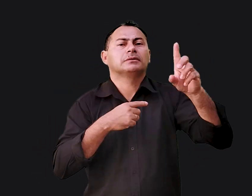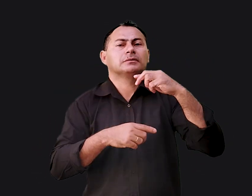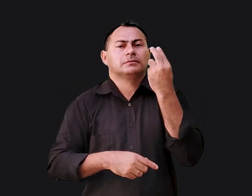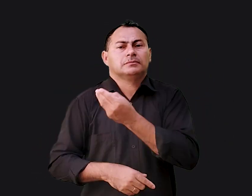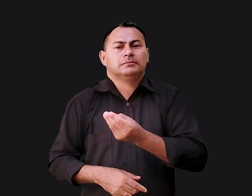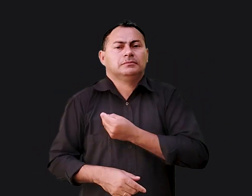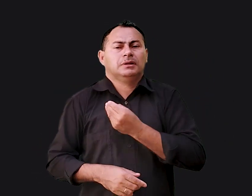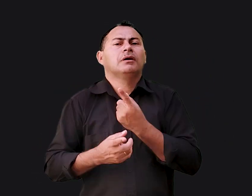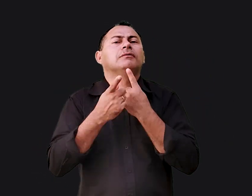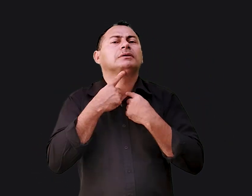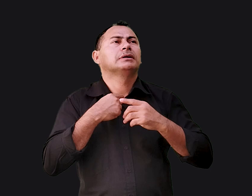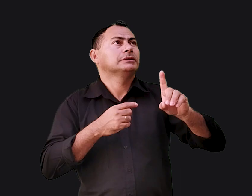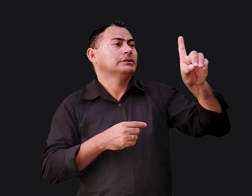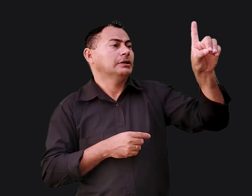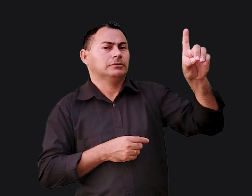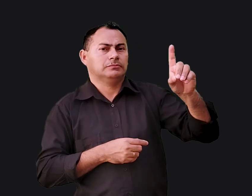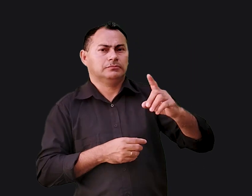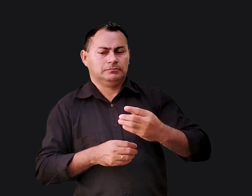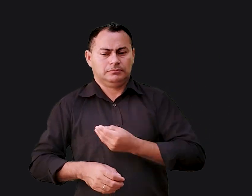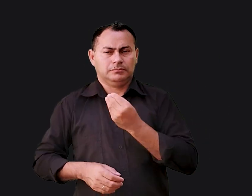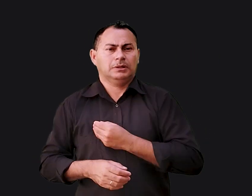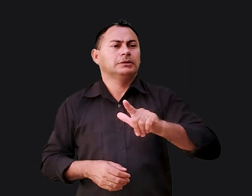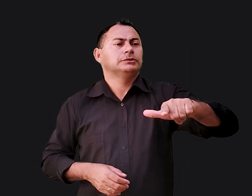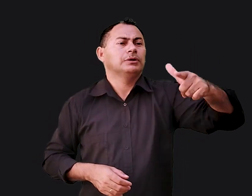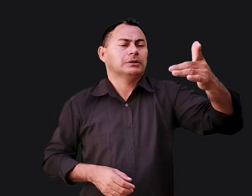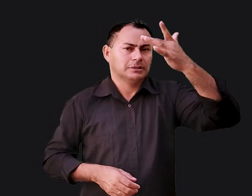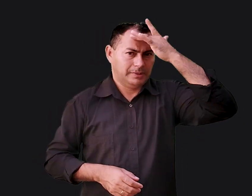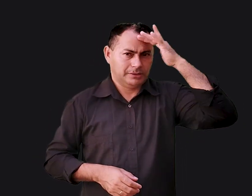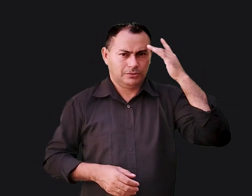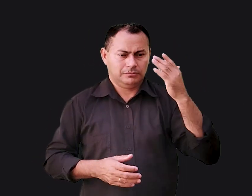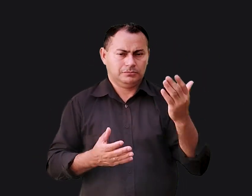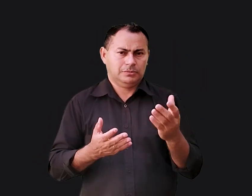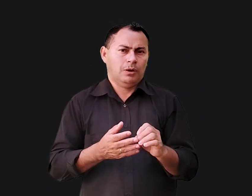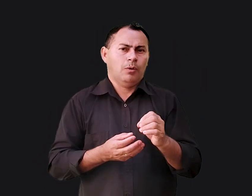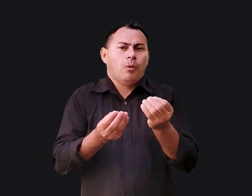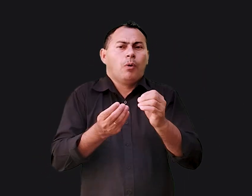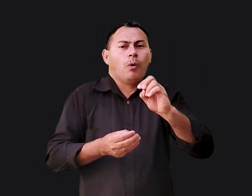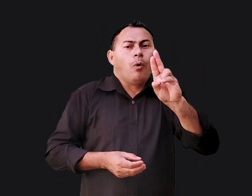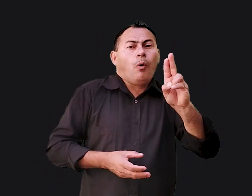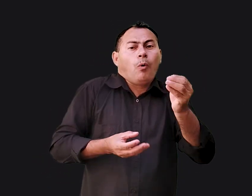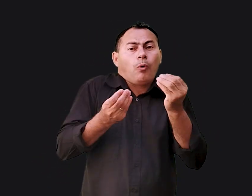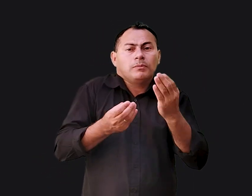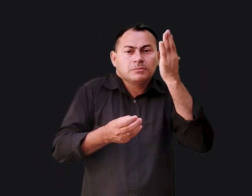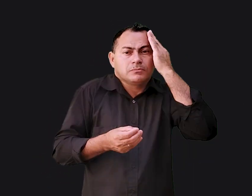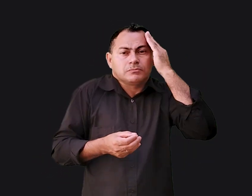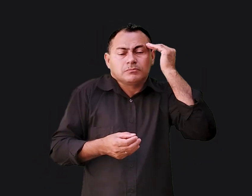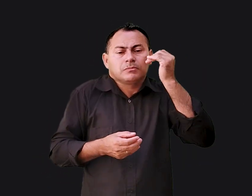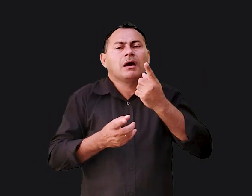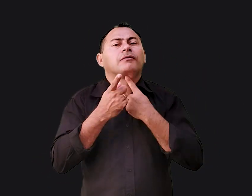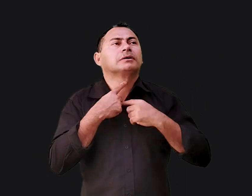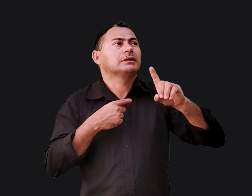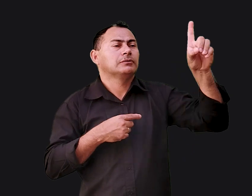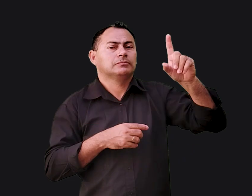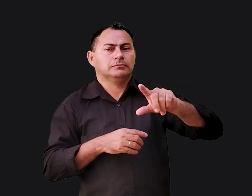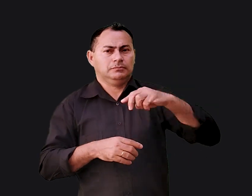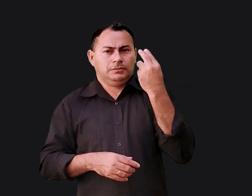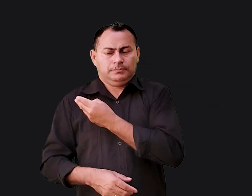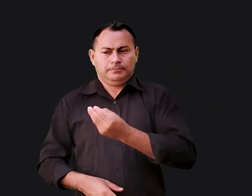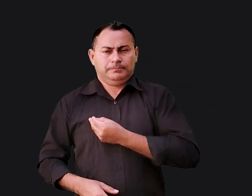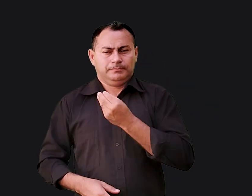para nossas vidas com a vontade de Deus para a vida de outros? Ou como podemos descobrir a vontade de Deus para nossas